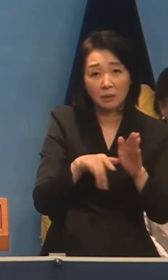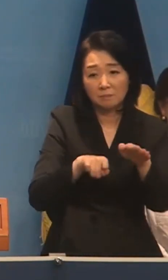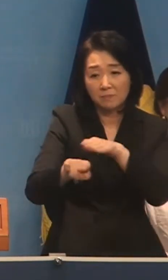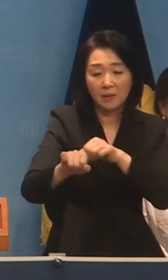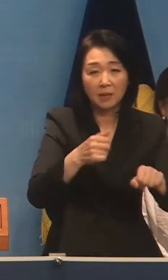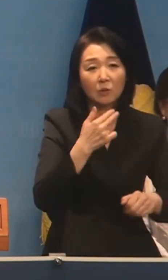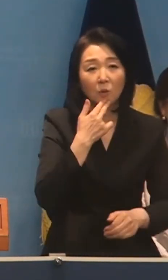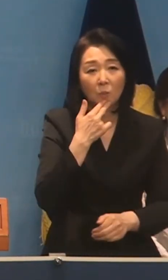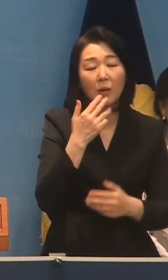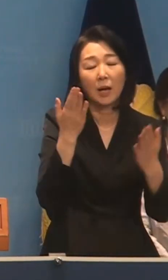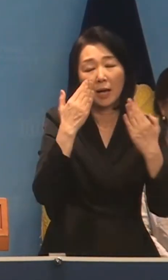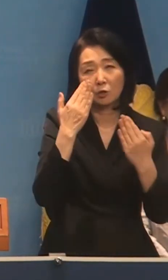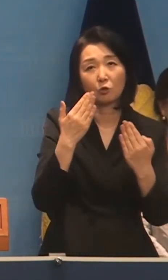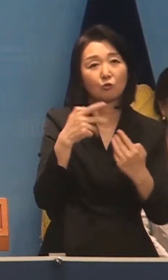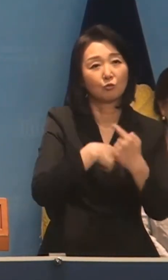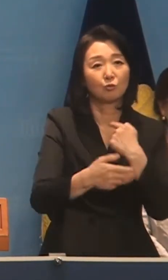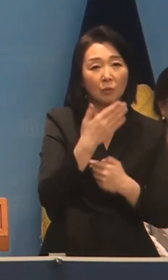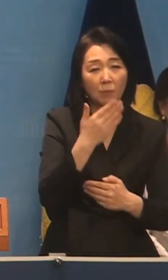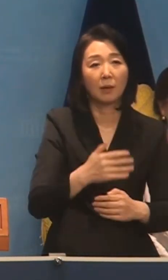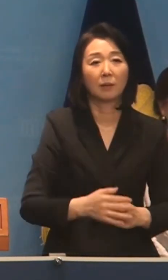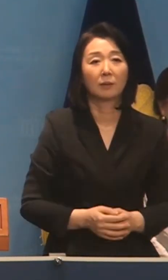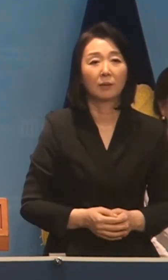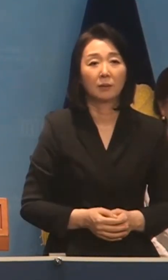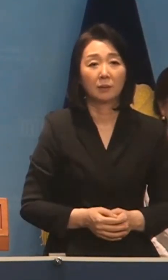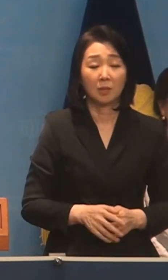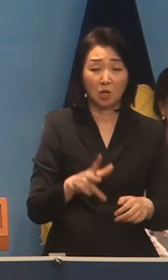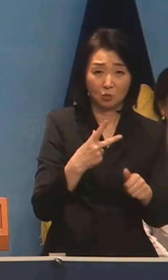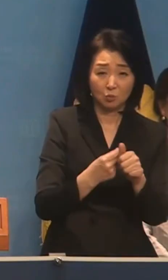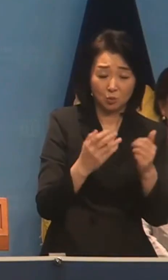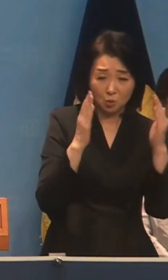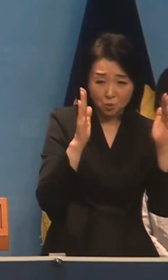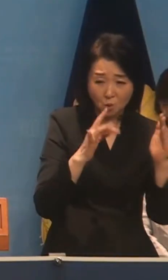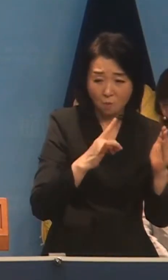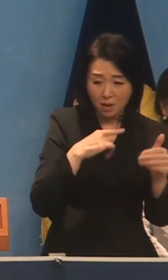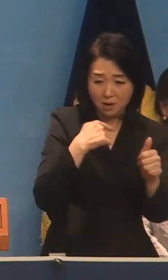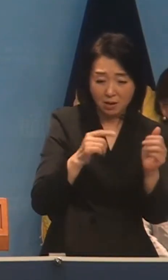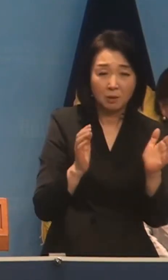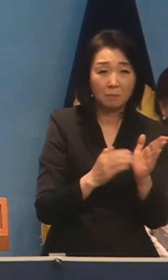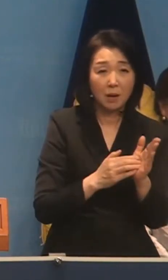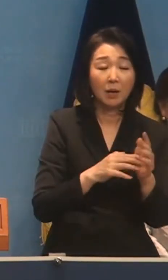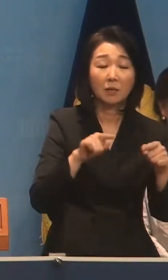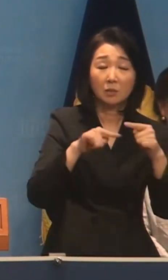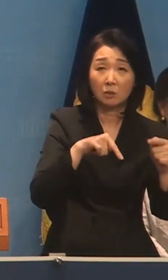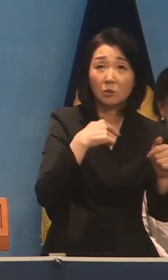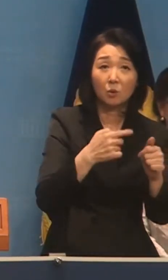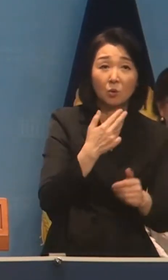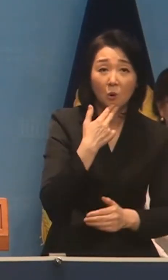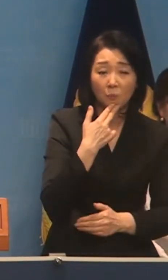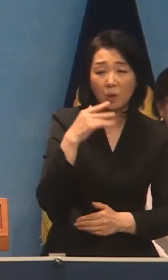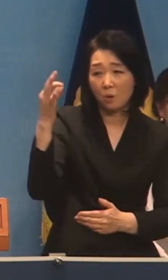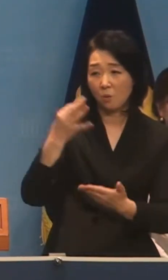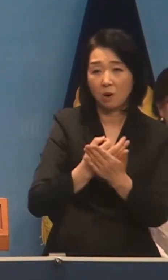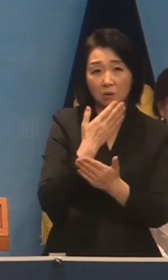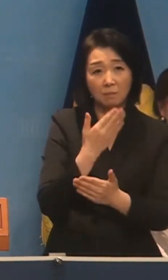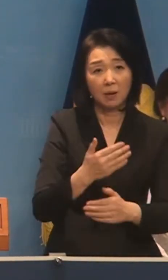않아도 학교는 돌아간다. 주입식으로 교과서만 가르쳐도 정치 교육하지 않아도 월급은